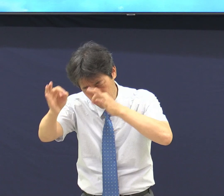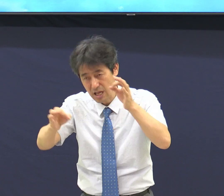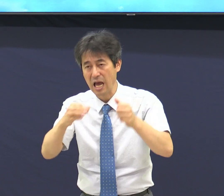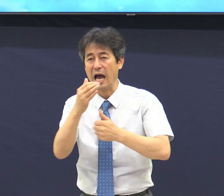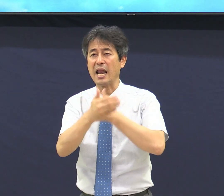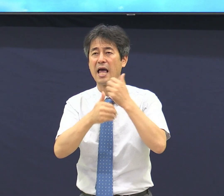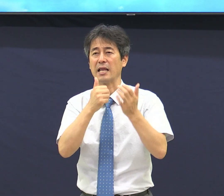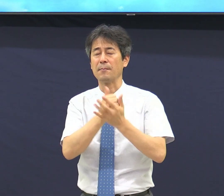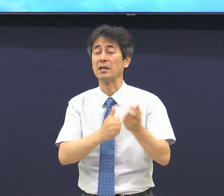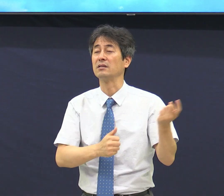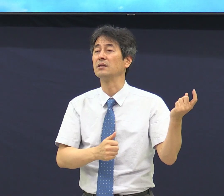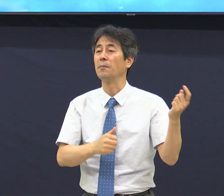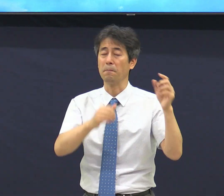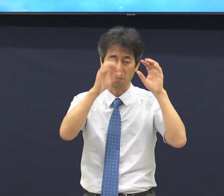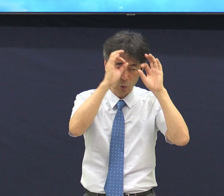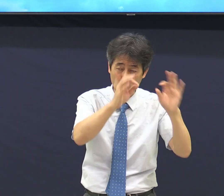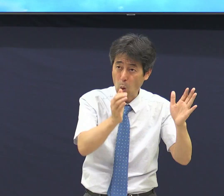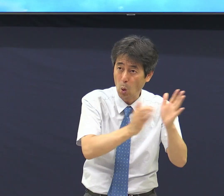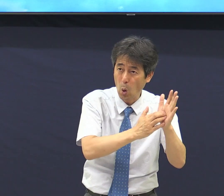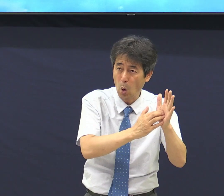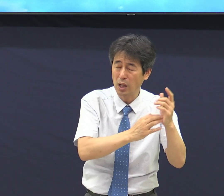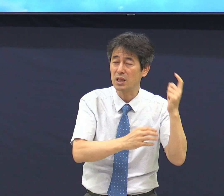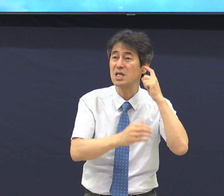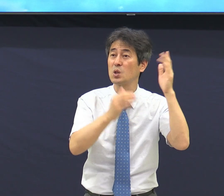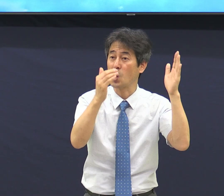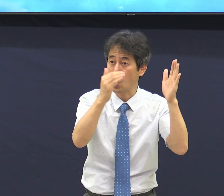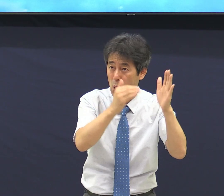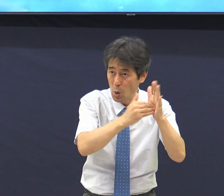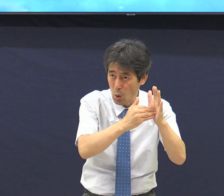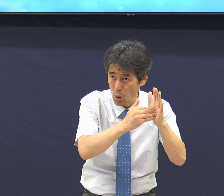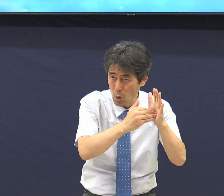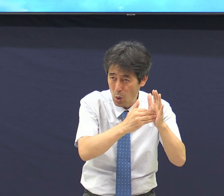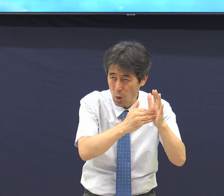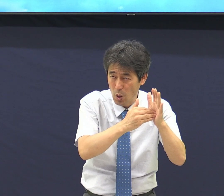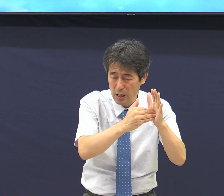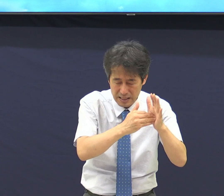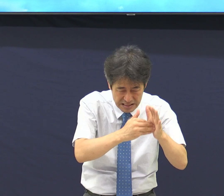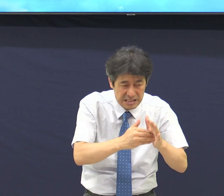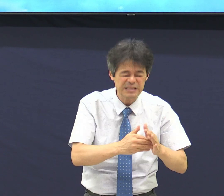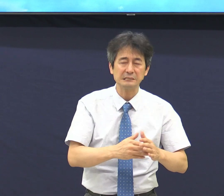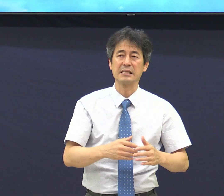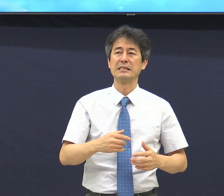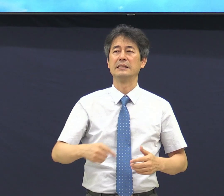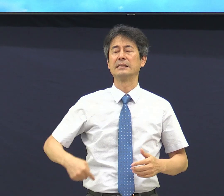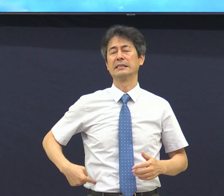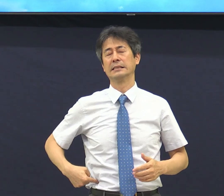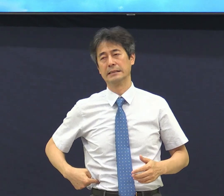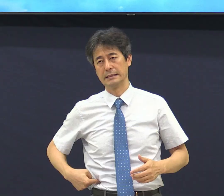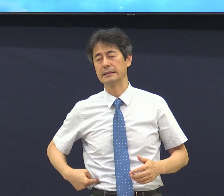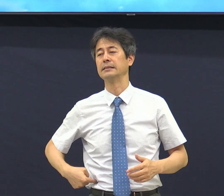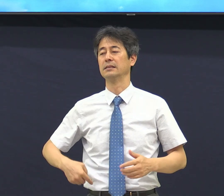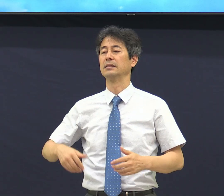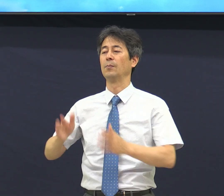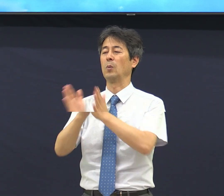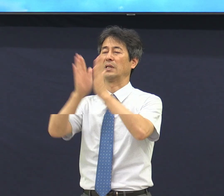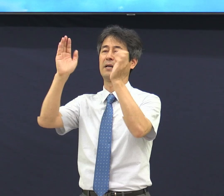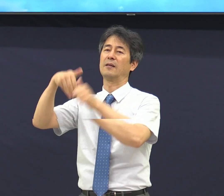때 하나님께서 그 부르짖음을 보셨고 들으셨고 하나님의 그